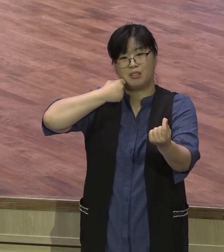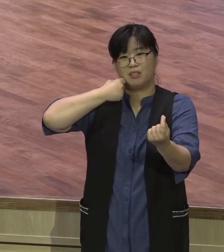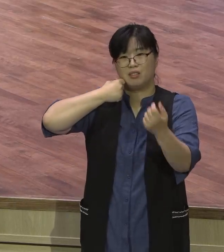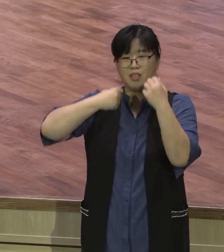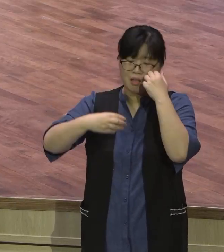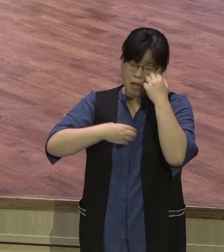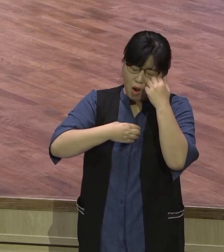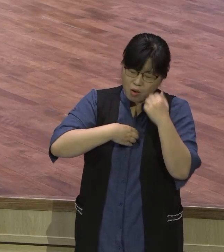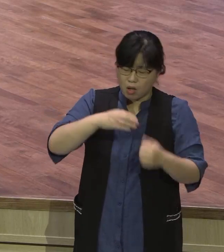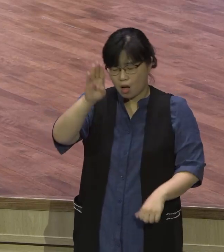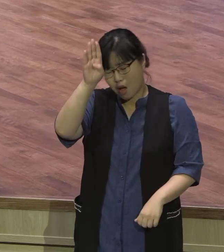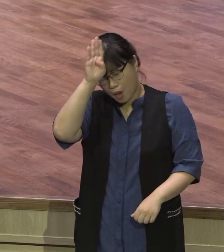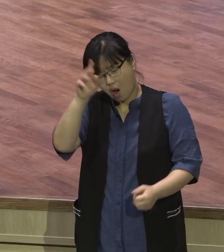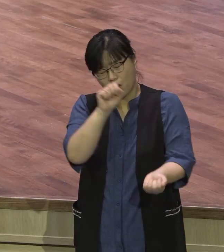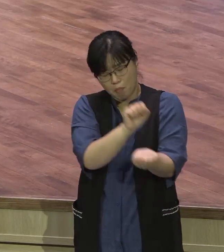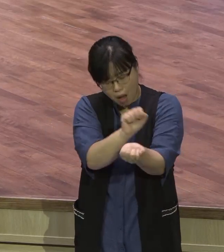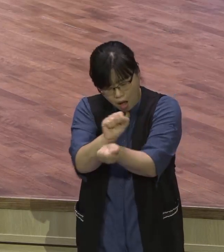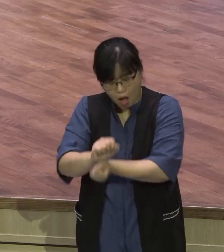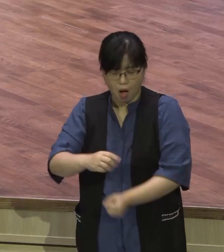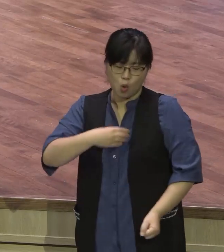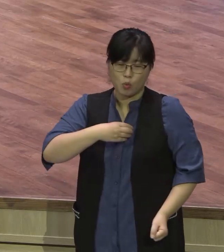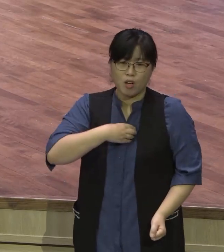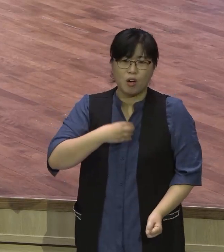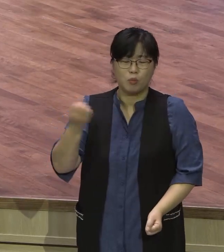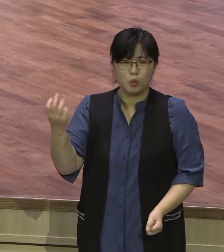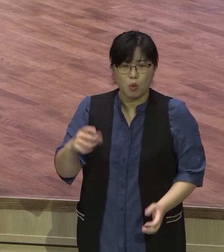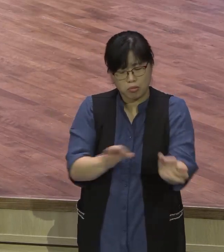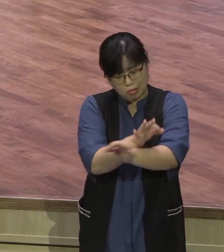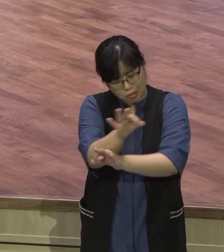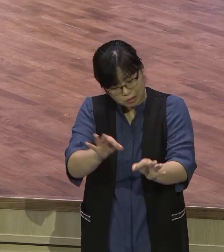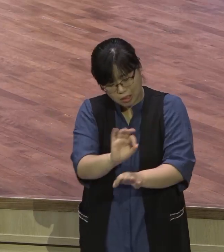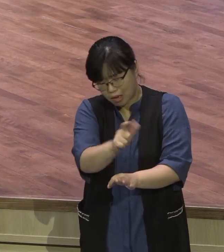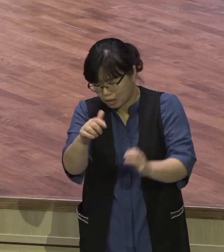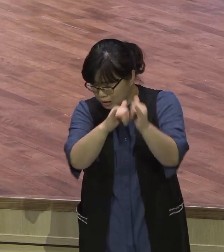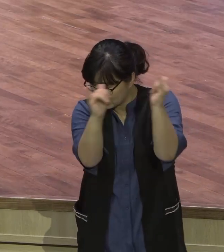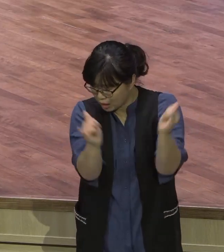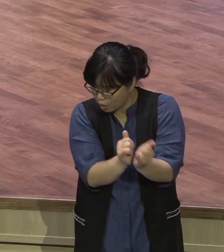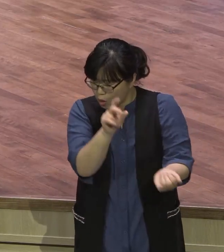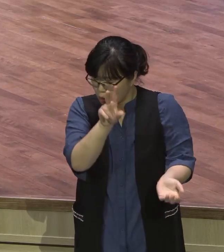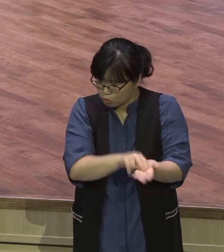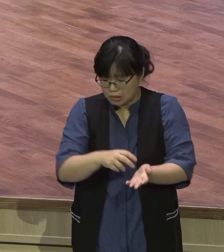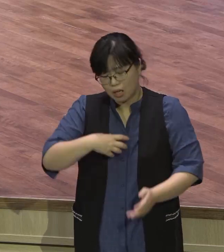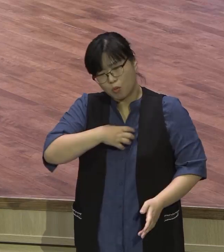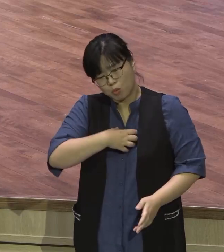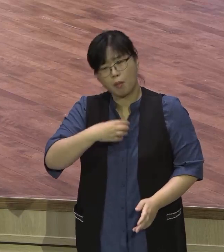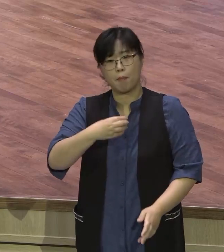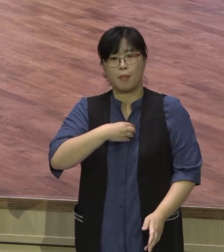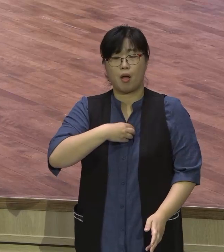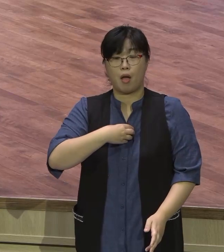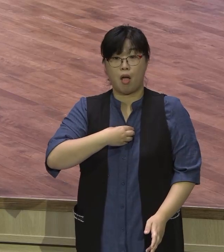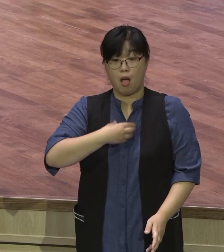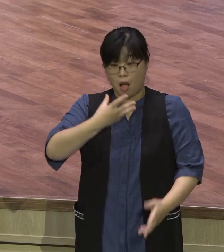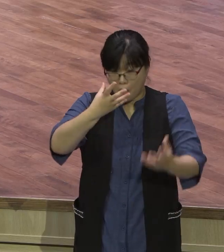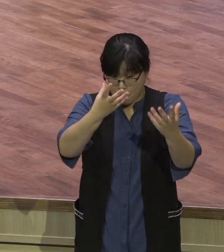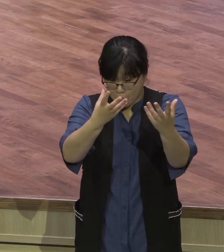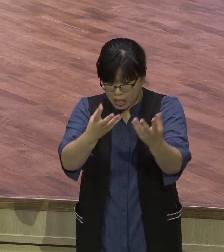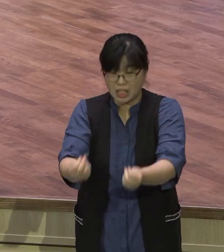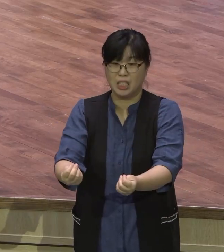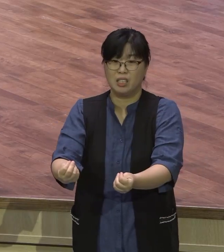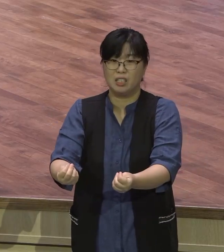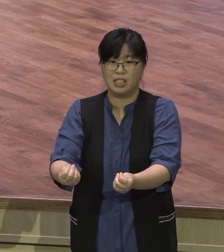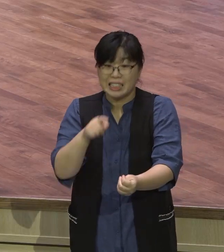정말로 이런 하나님이 우리를 도우고 계심을 놓칠 수